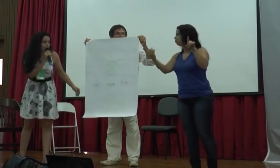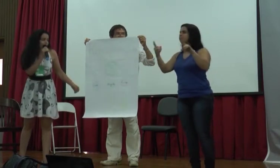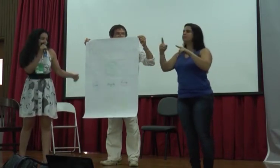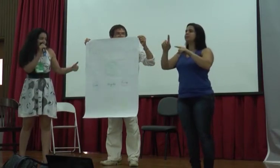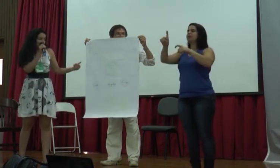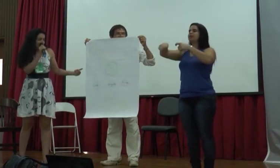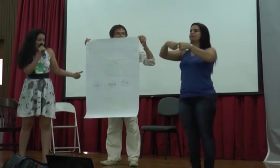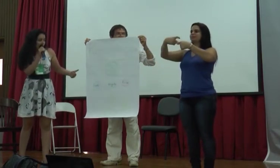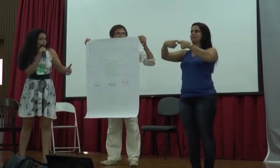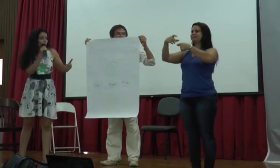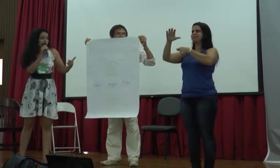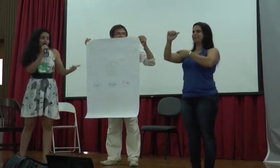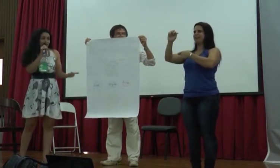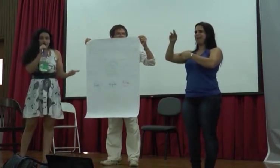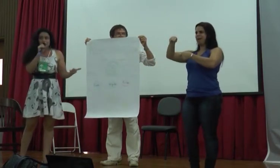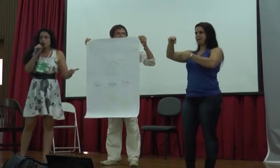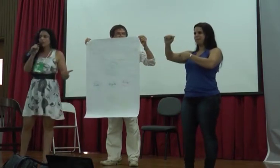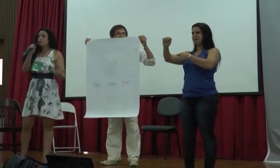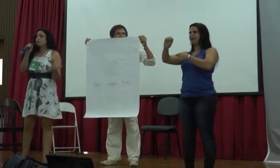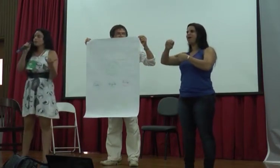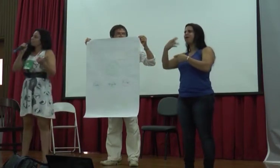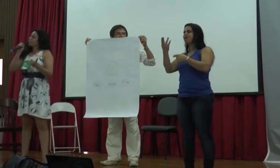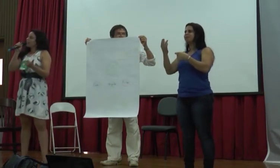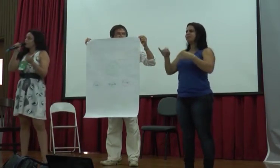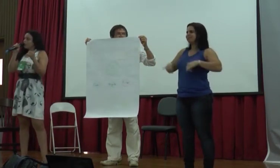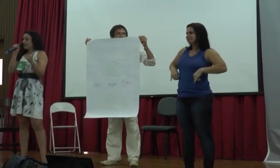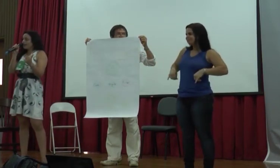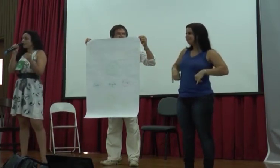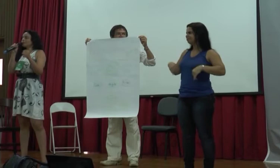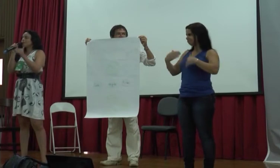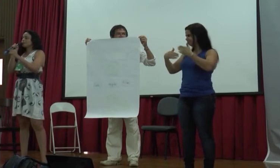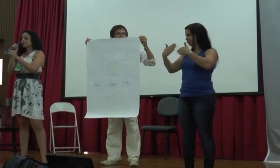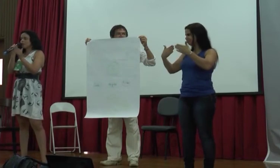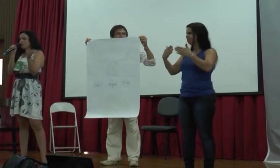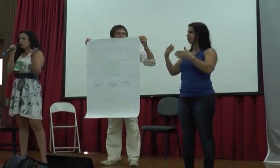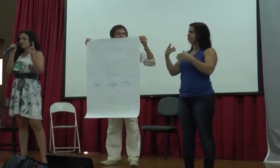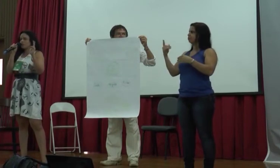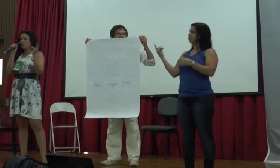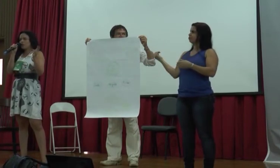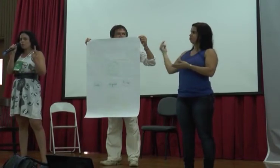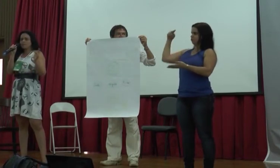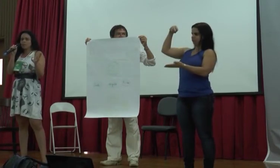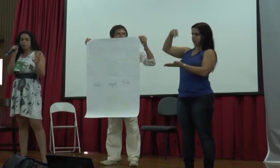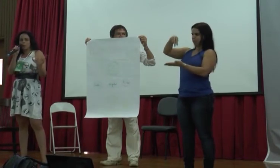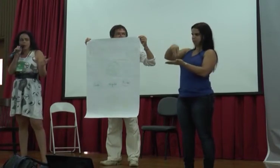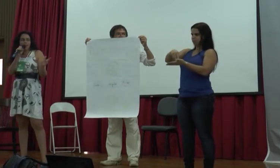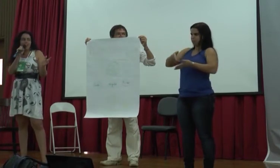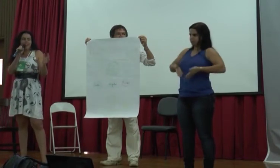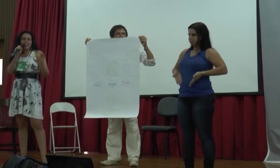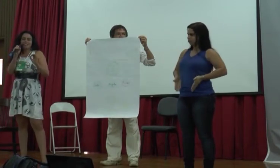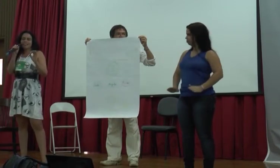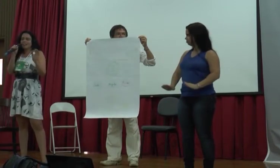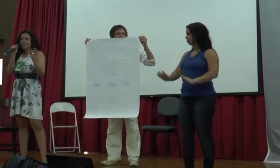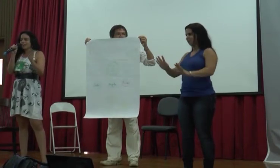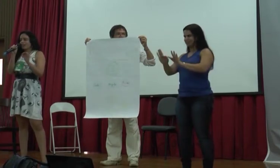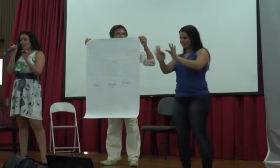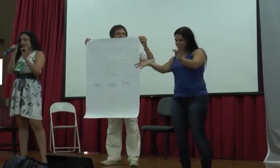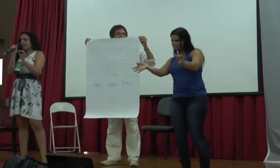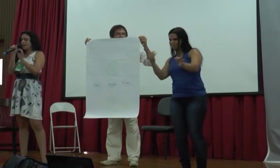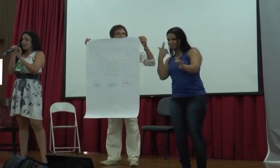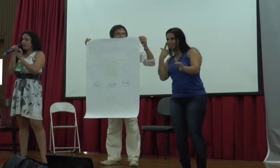karma. O que seria karma ou resgate? Você vem para, pode ser de uma forma assim popular,